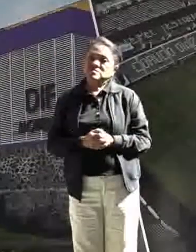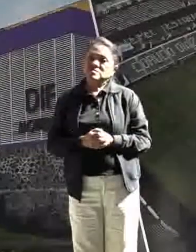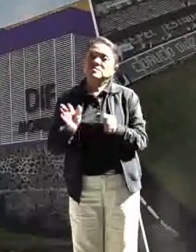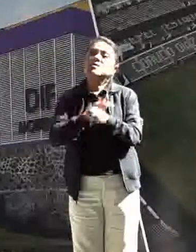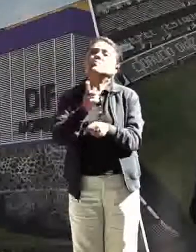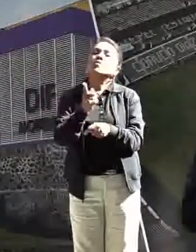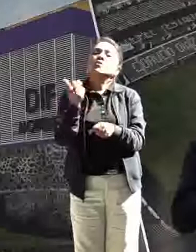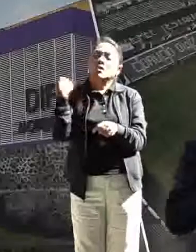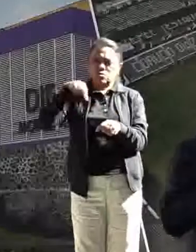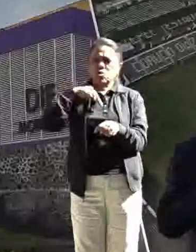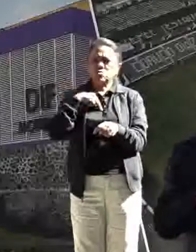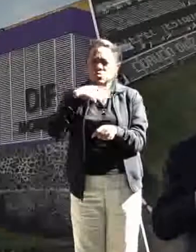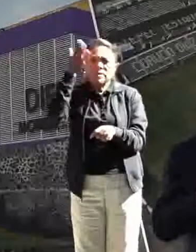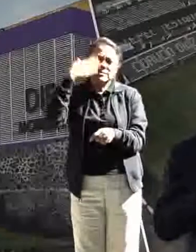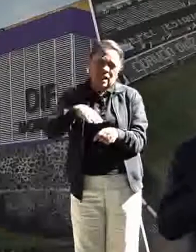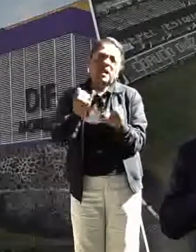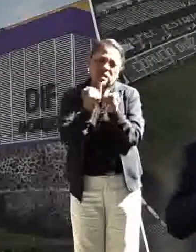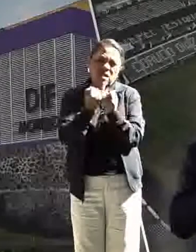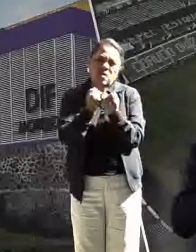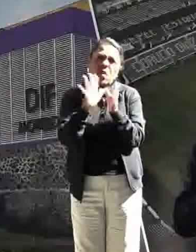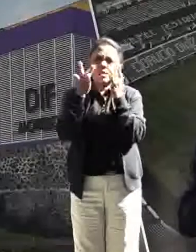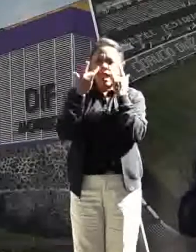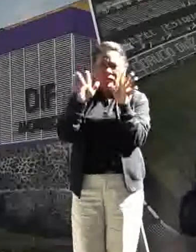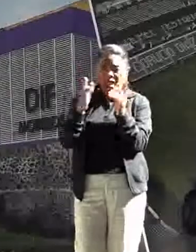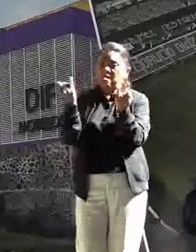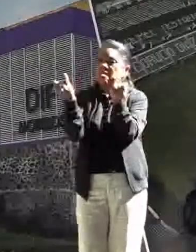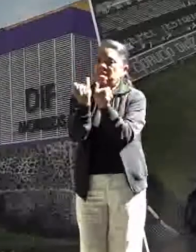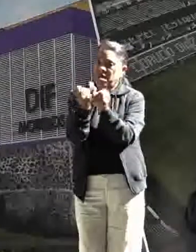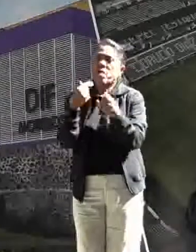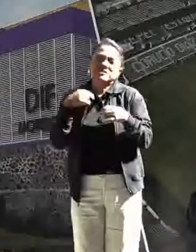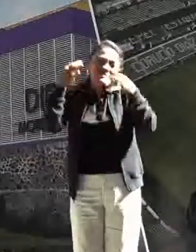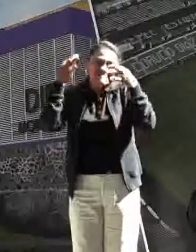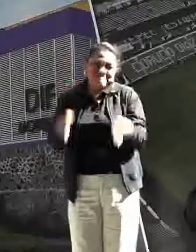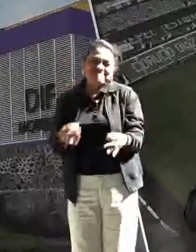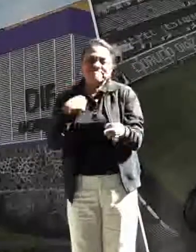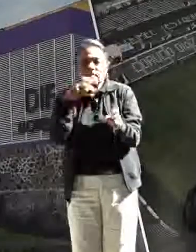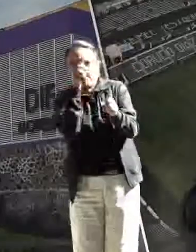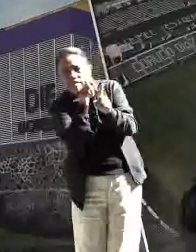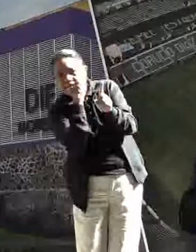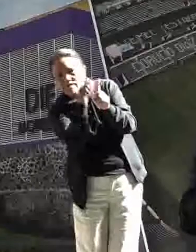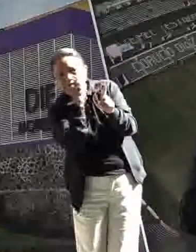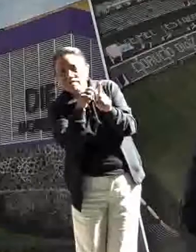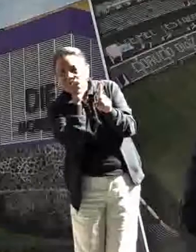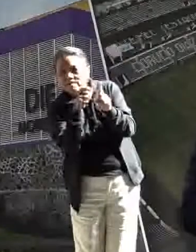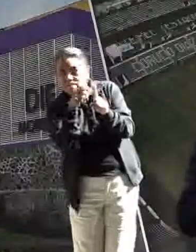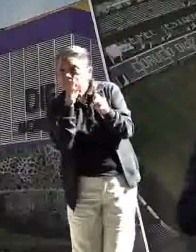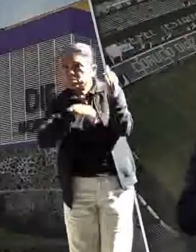porque nosotros no vamos a estar sujetos a ese tipo de escándalos, tengo la certeza absoluta de ello, por lo que hemos